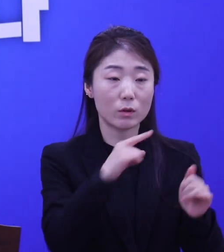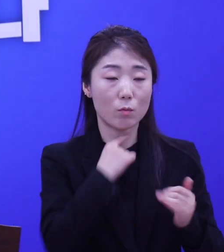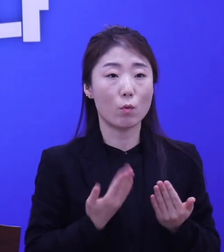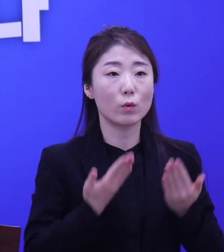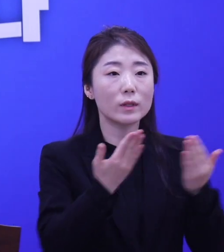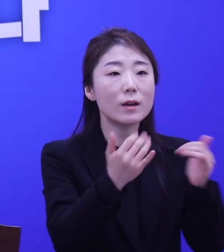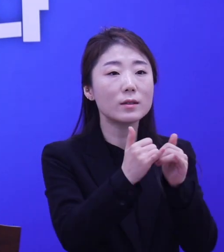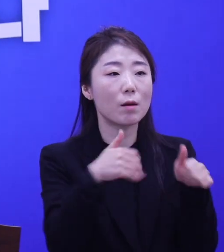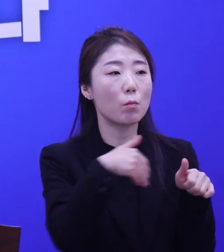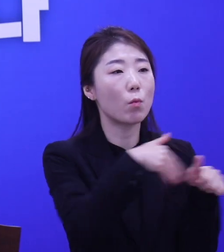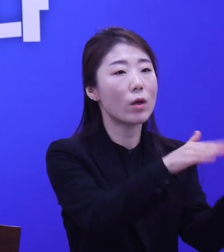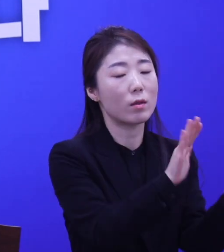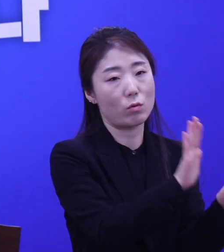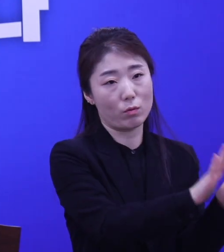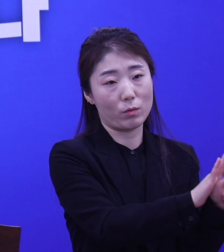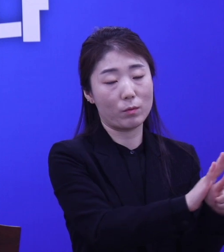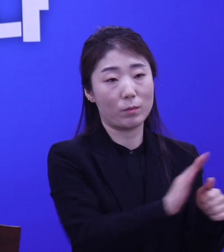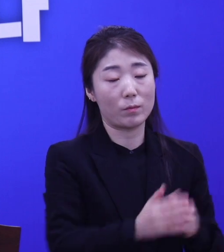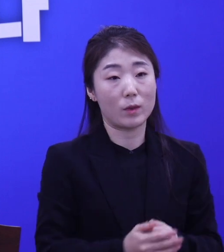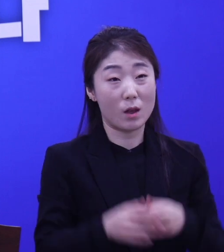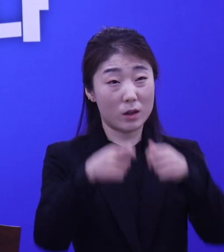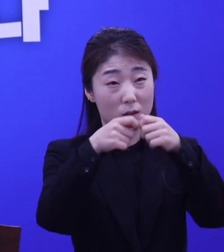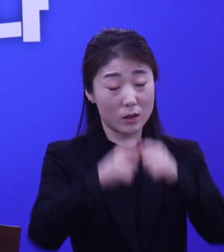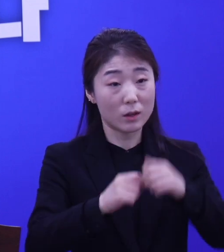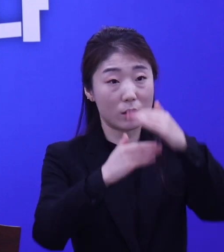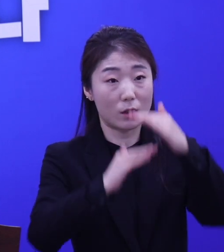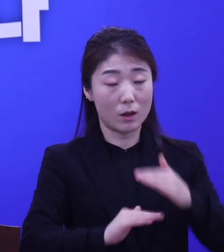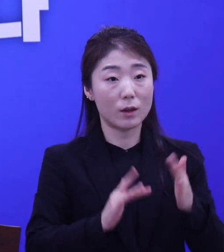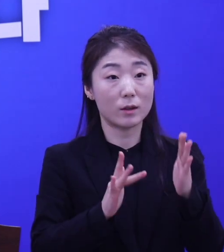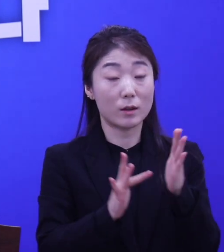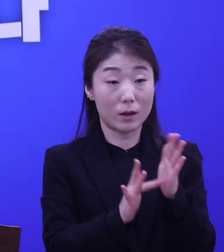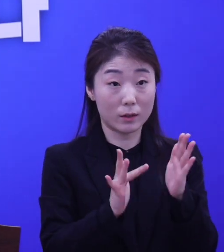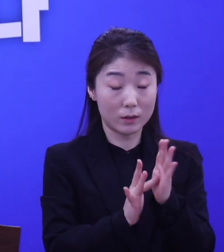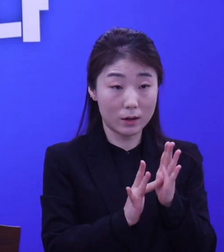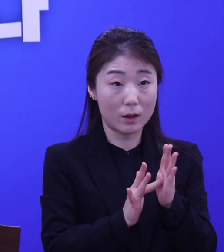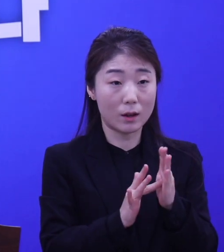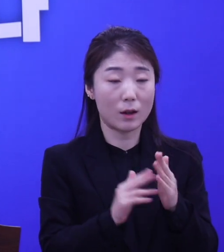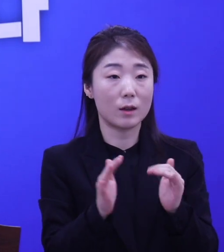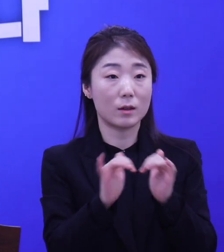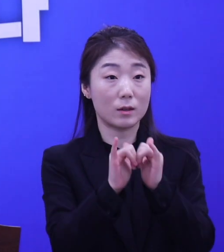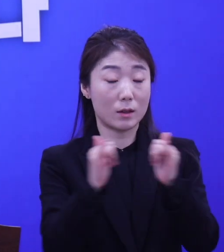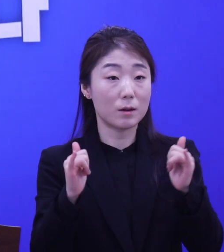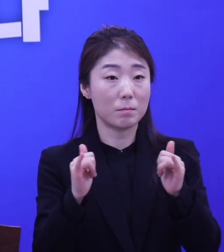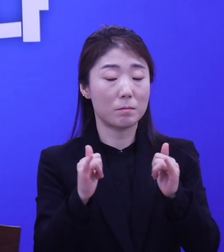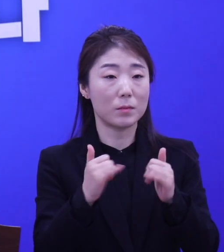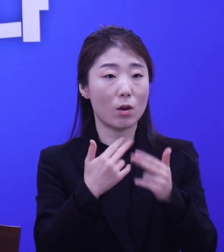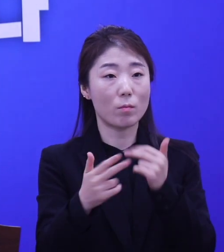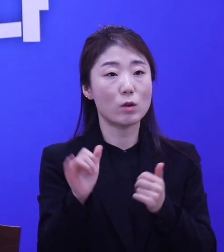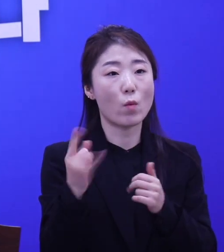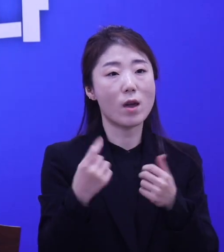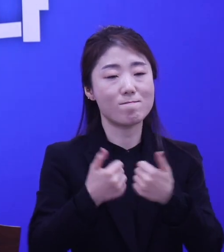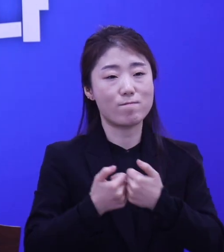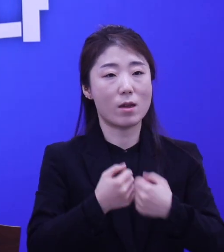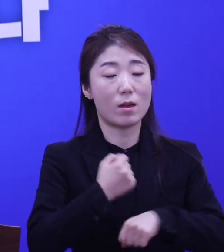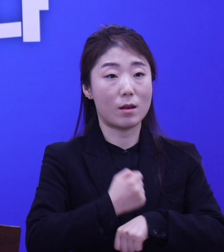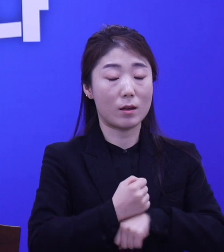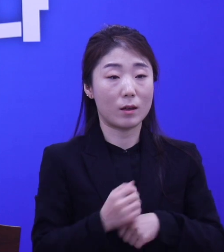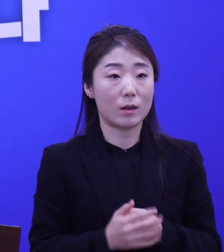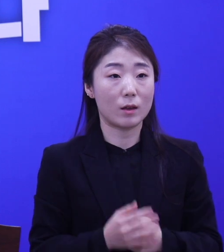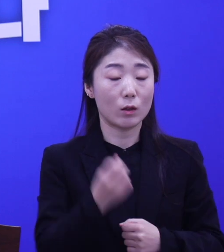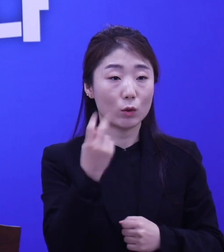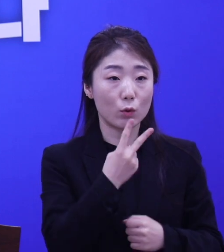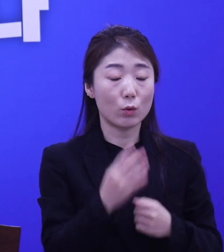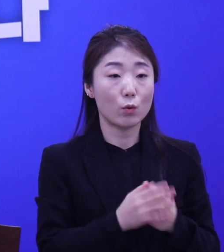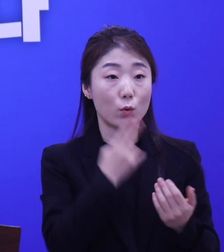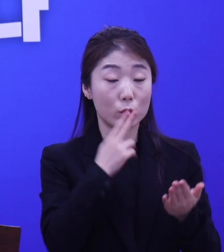인력이 지원됩니다. 세부적인 사항은 약사회와 협의하도록 하겠습니다. 우체국과